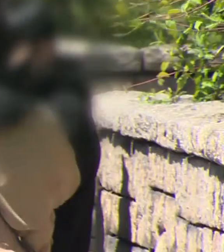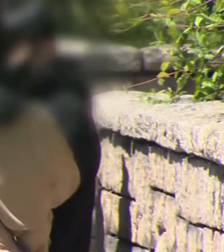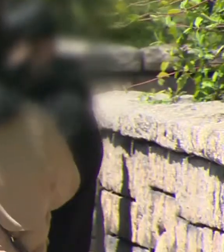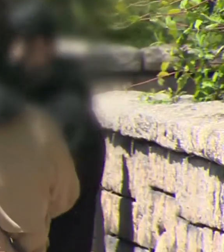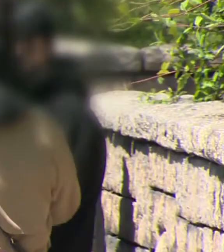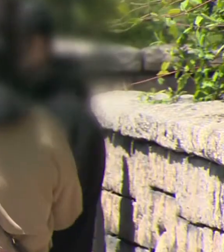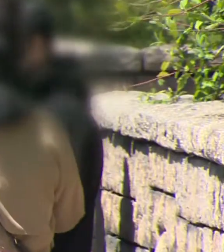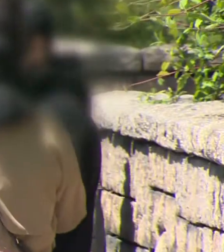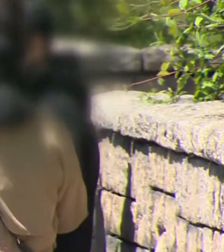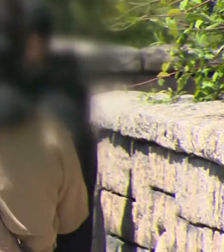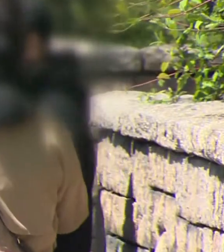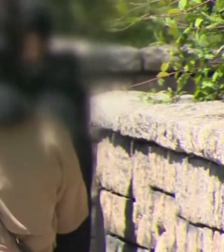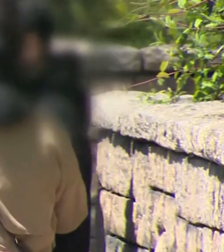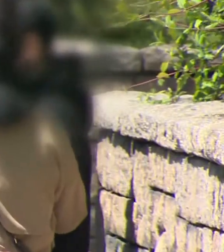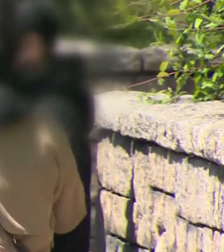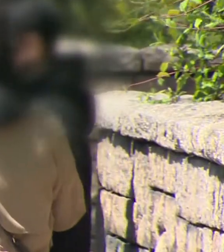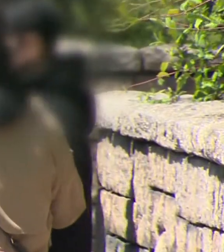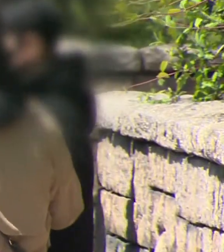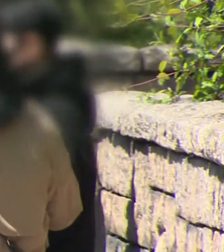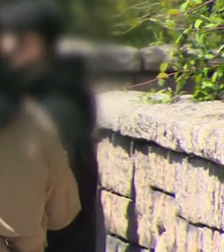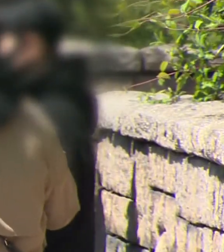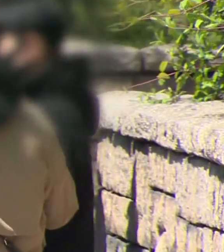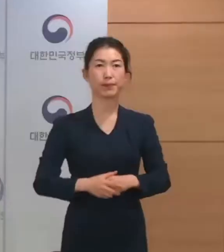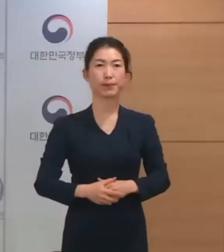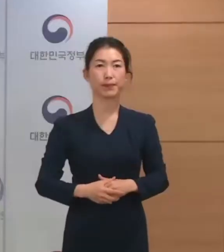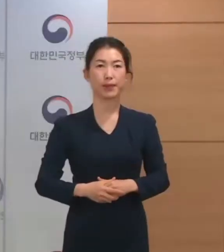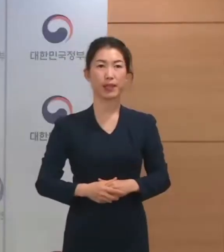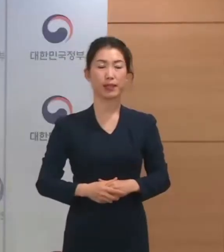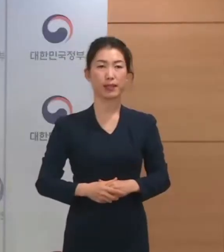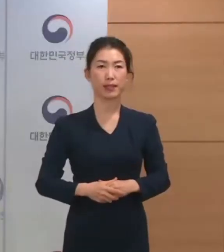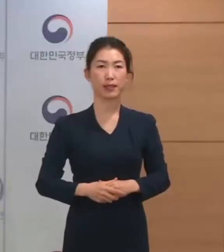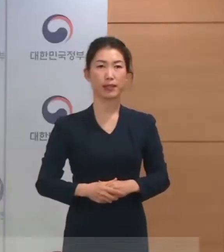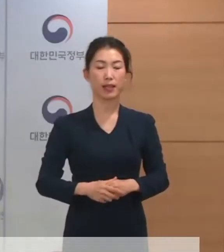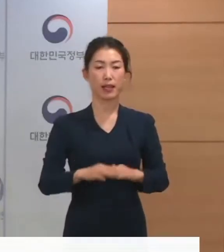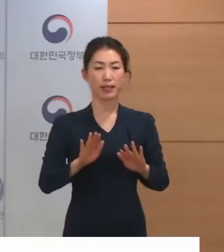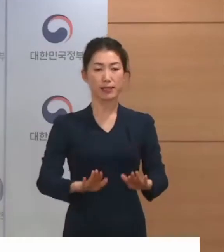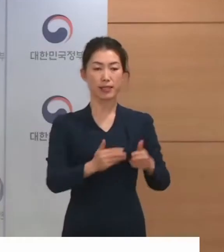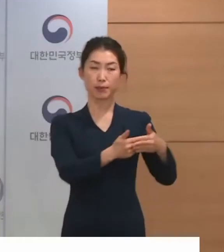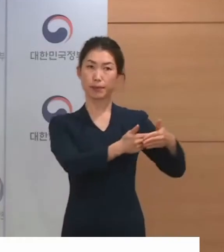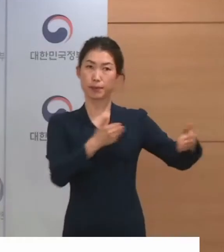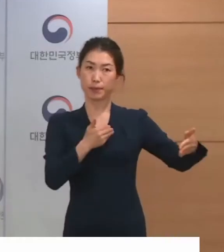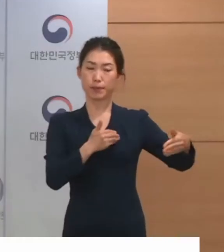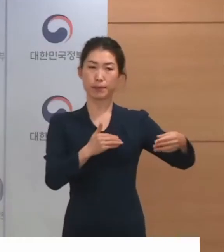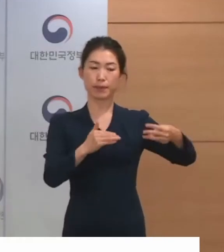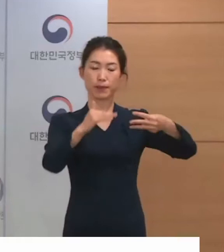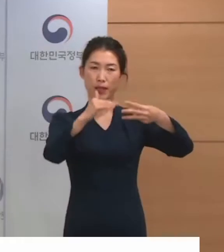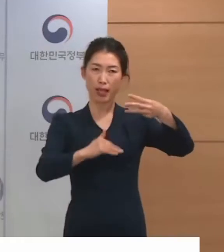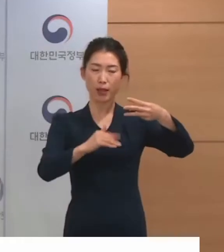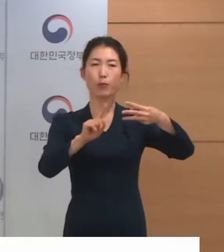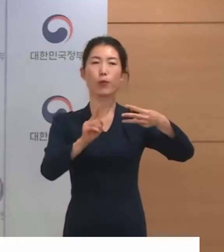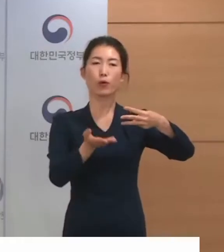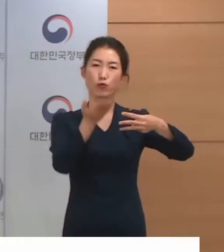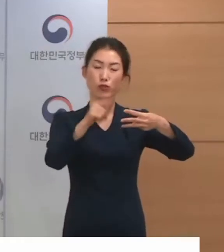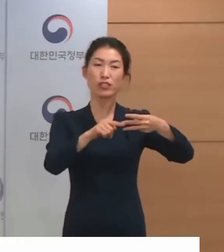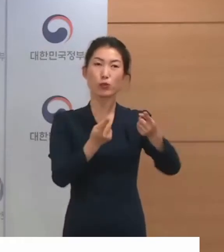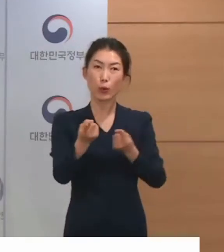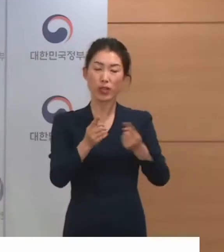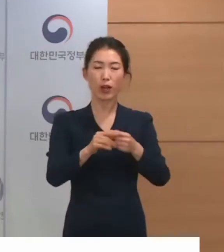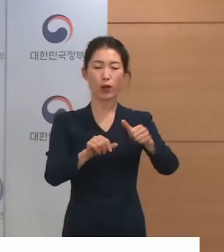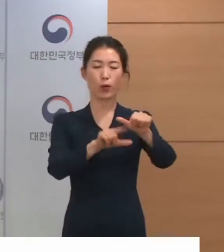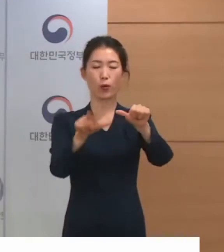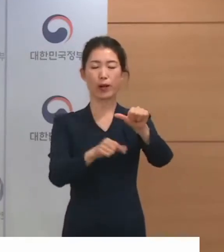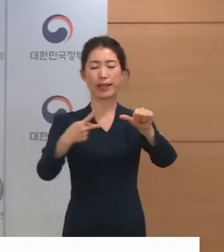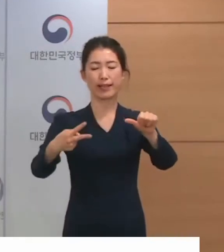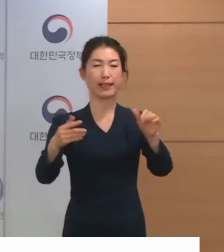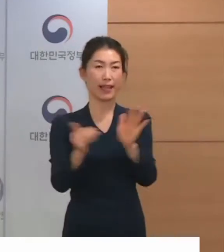관리 주간이라는 카드를 들고 나왔습니다. 현재의 거리두기 단계는 5월 2일까지이므로 앞으로